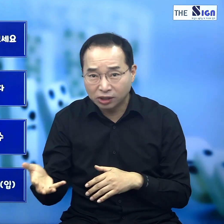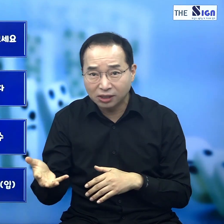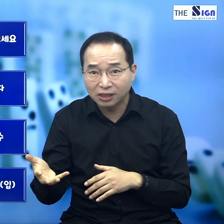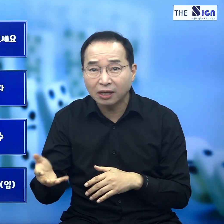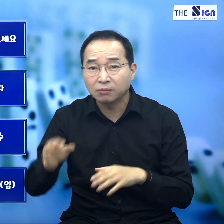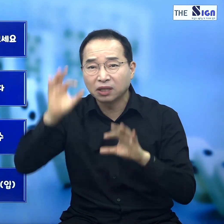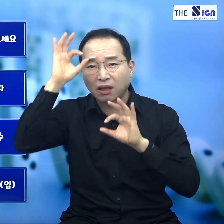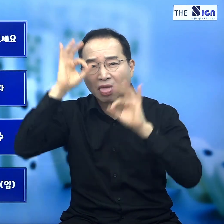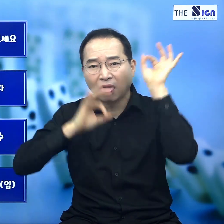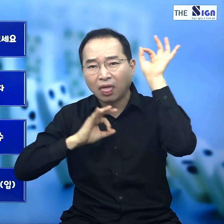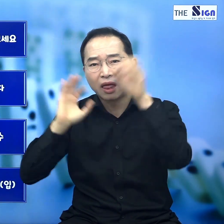저지른 개념 때